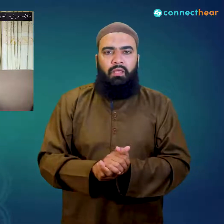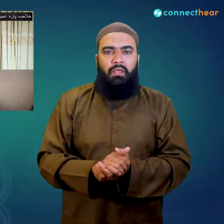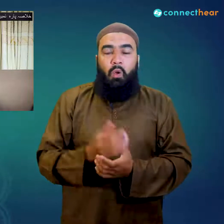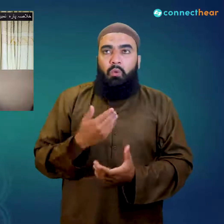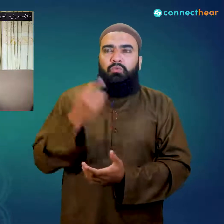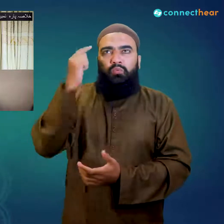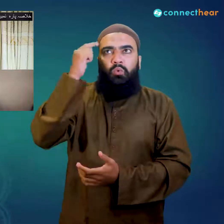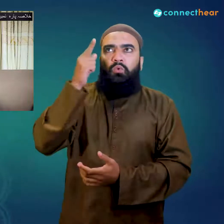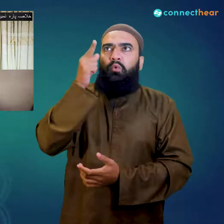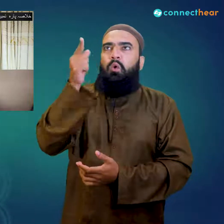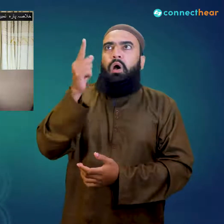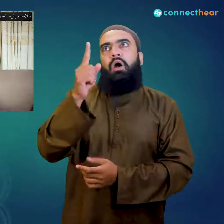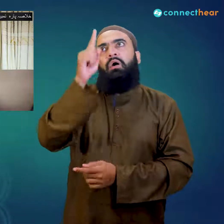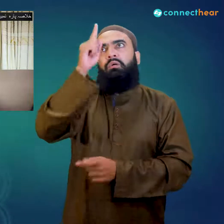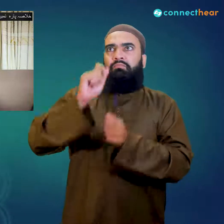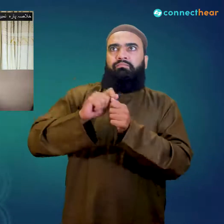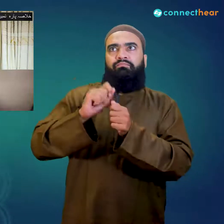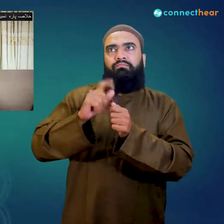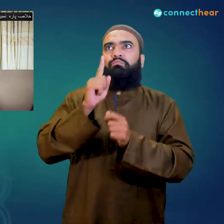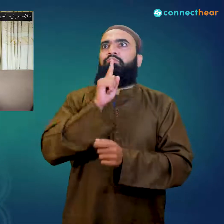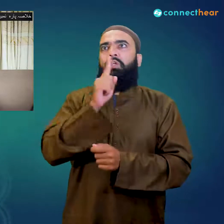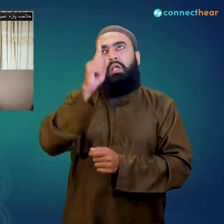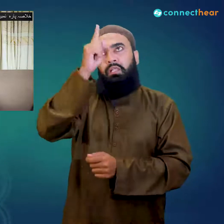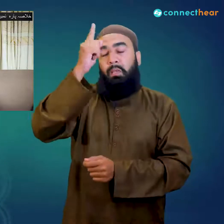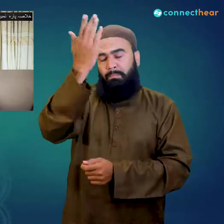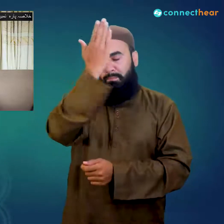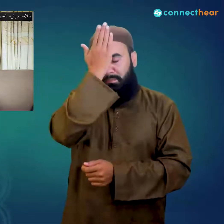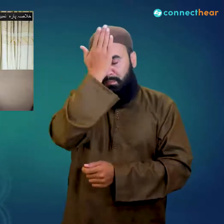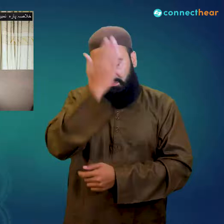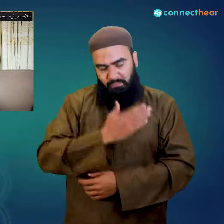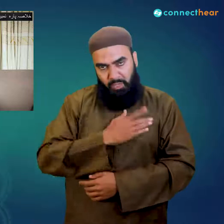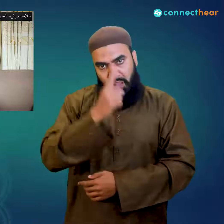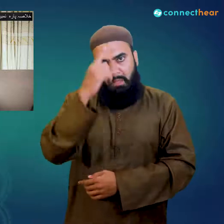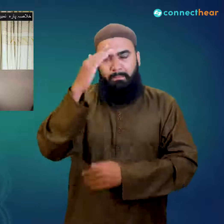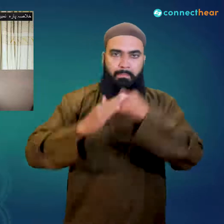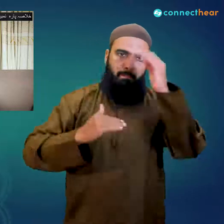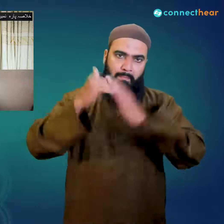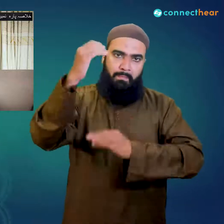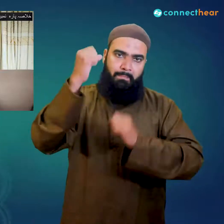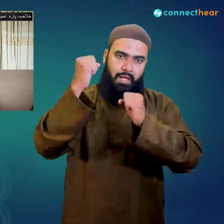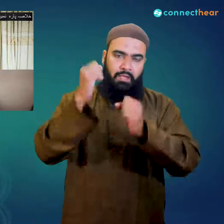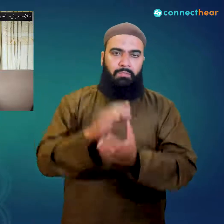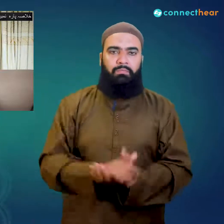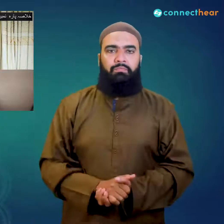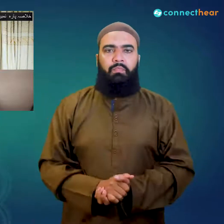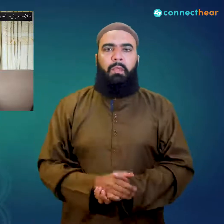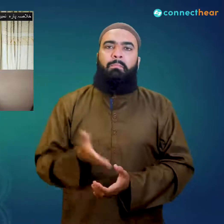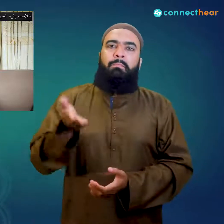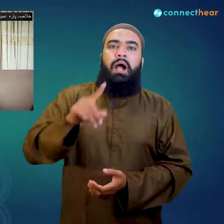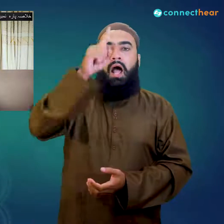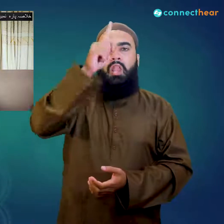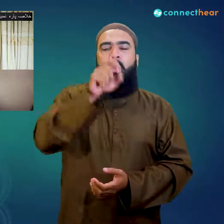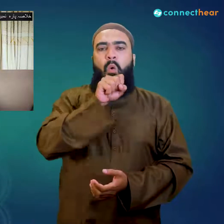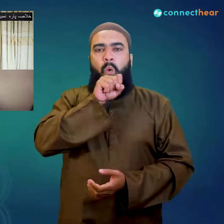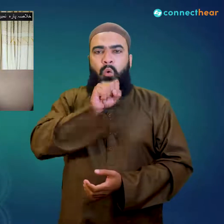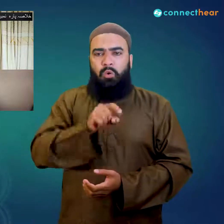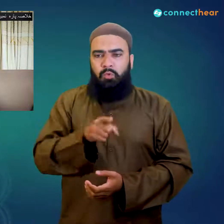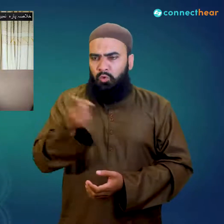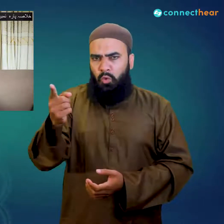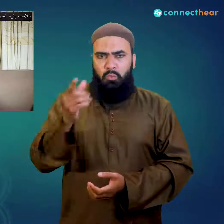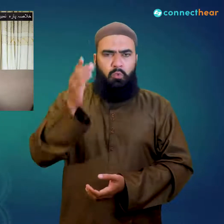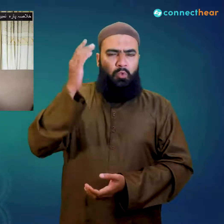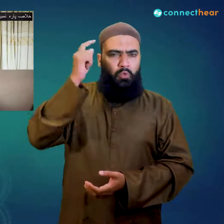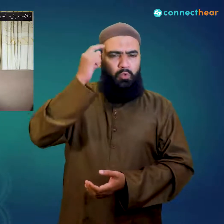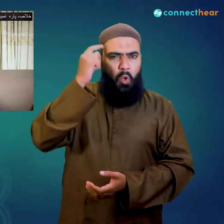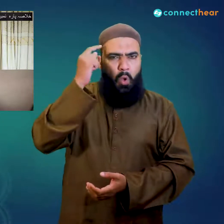دیکھ کر اللہ کی عظمت پر استدلال کرنا چاہیے۔ پھر قرآن نے چیلنج دیا، وَإِن كُنتُمْ فِي